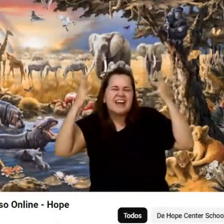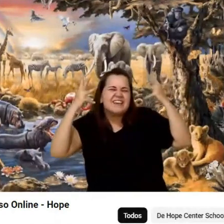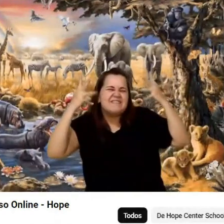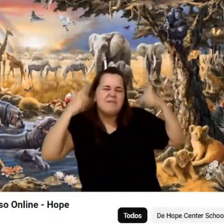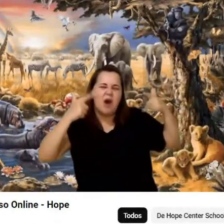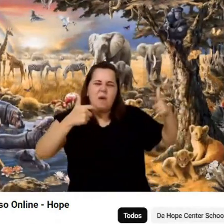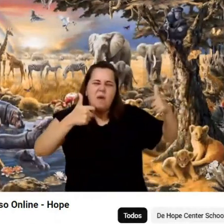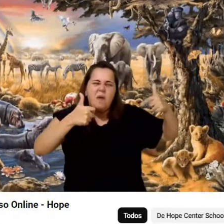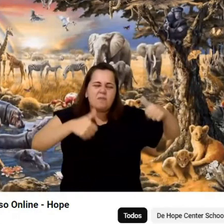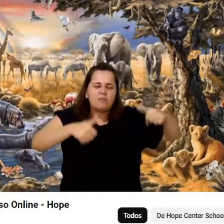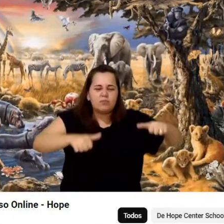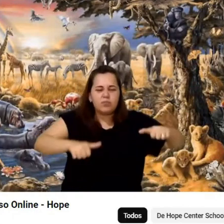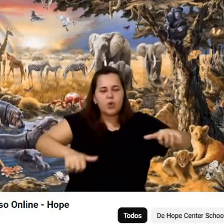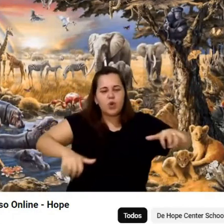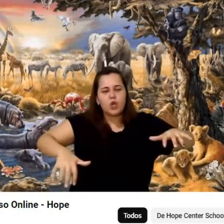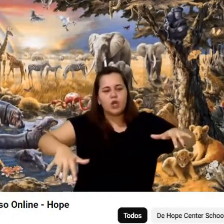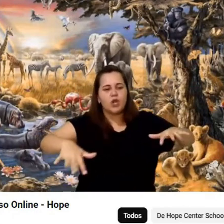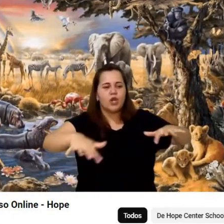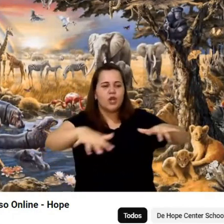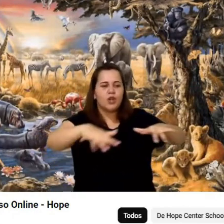mais diversos tipos de animais.